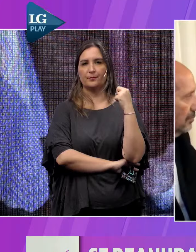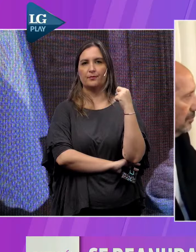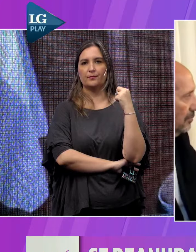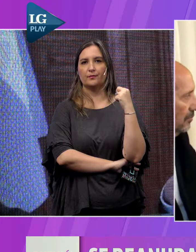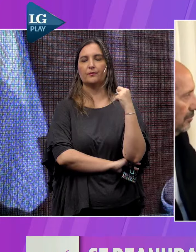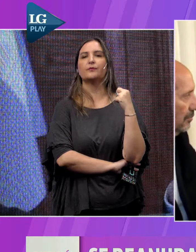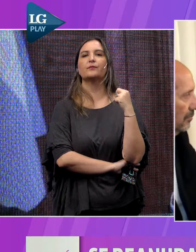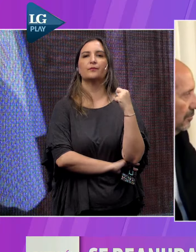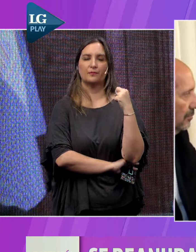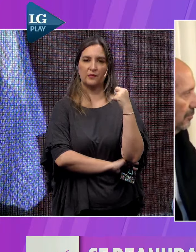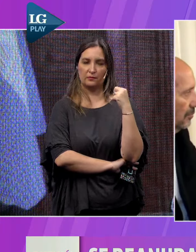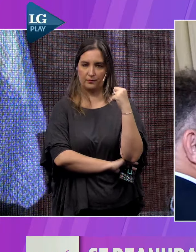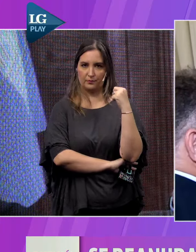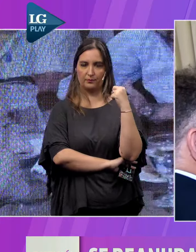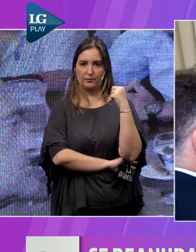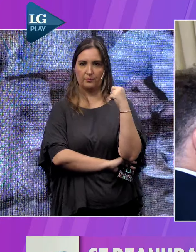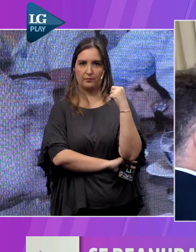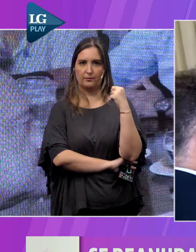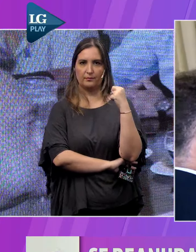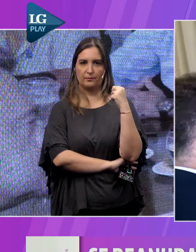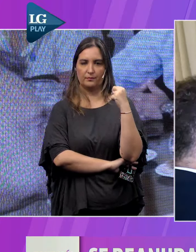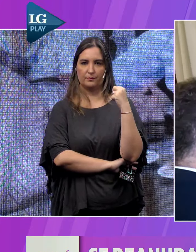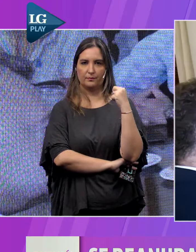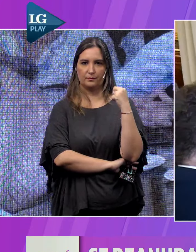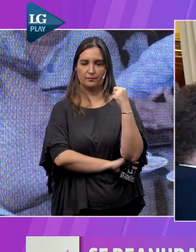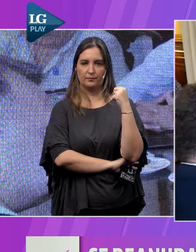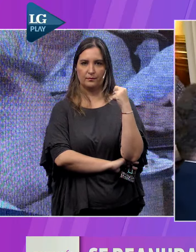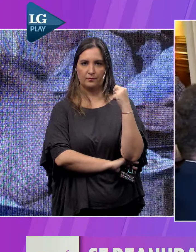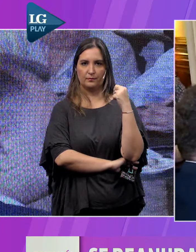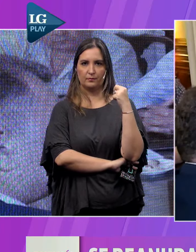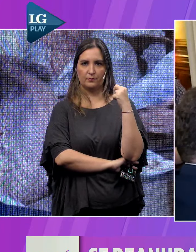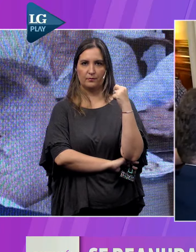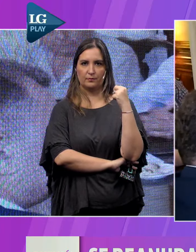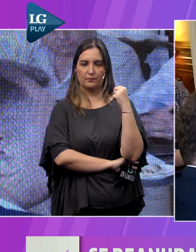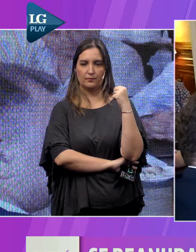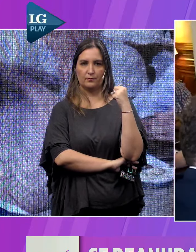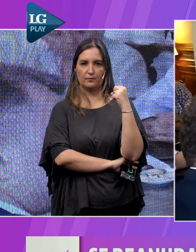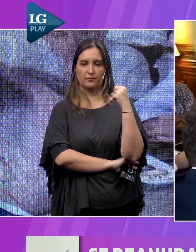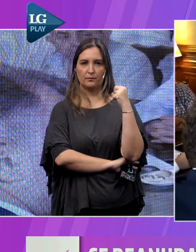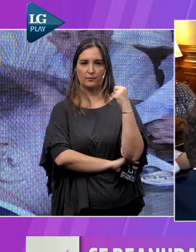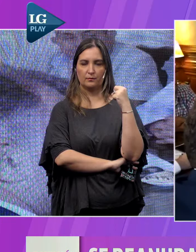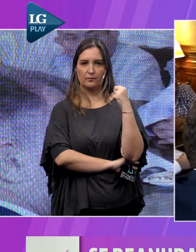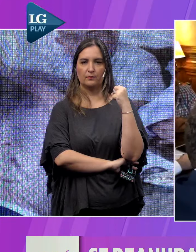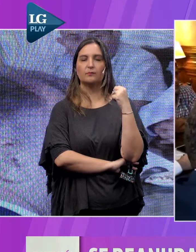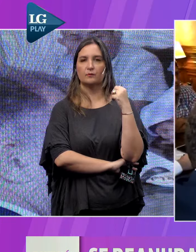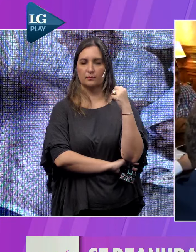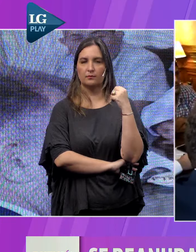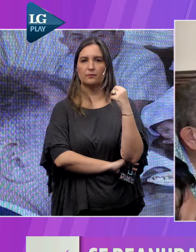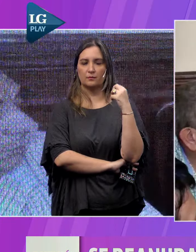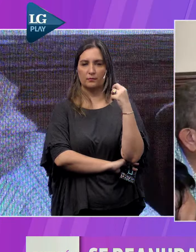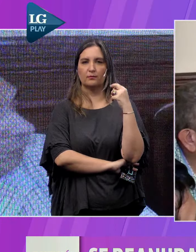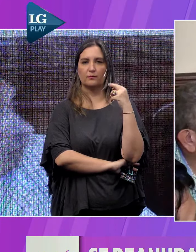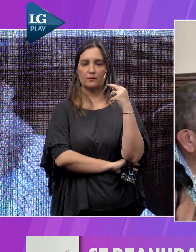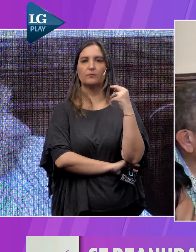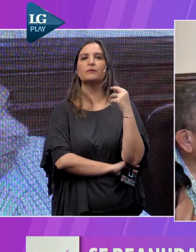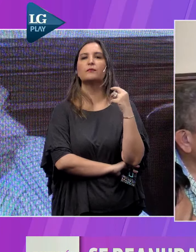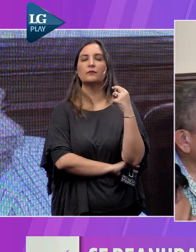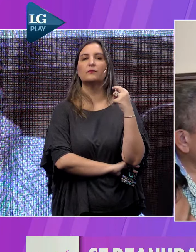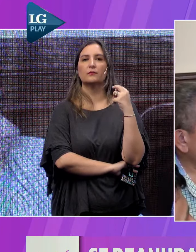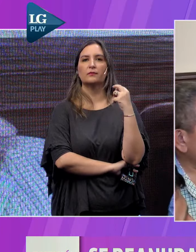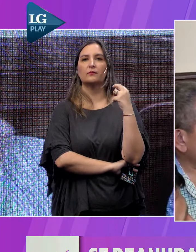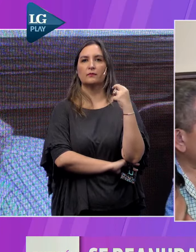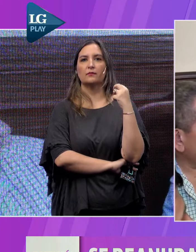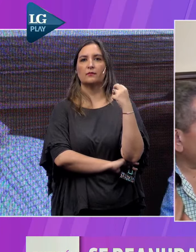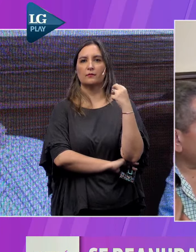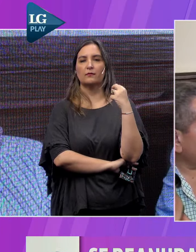sueldo, aguinaldo, incrementos, va a ser importante no solo para el trabajador, sino también para el comercio, que